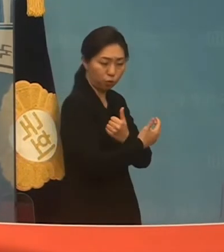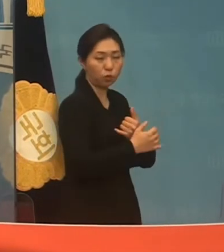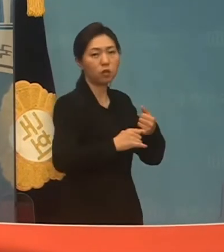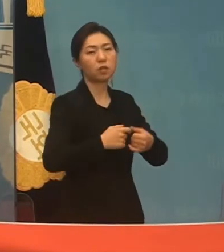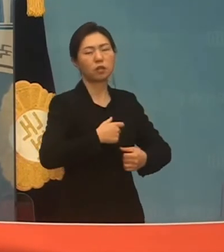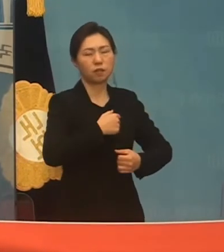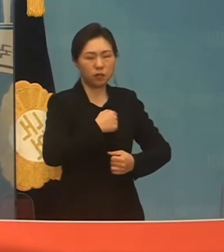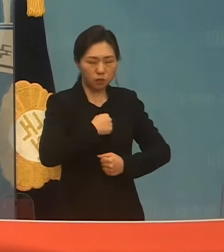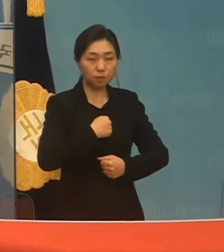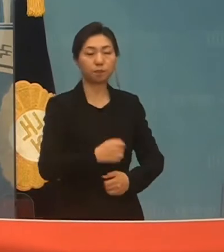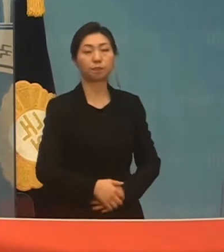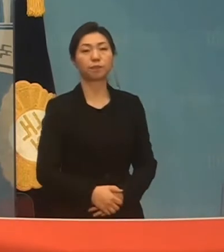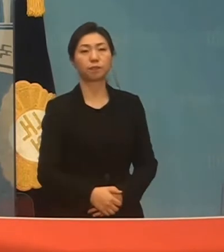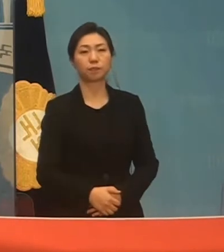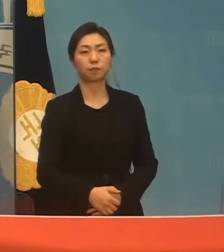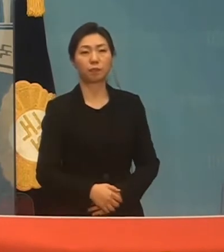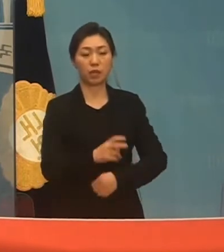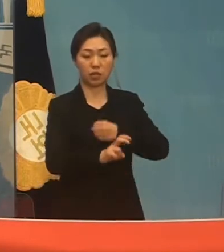30년을